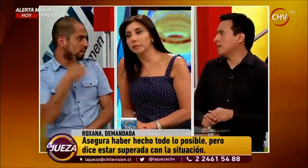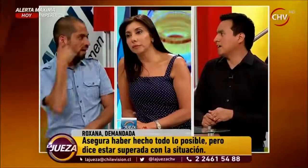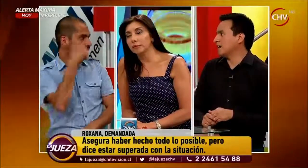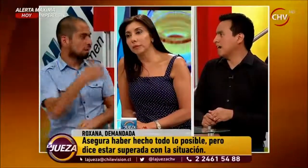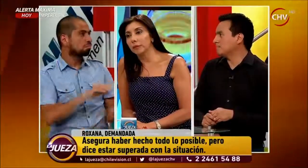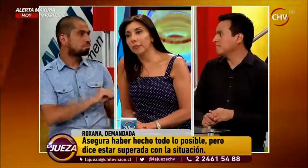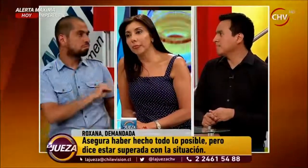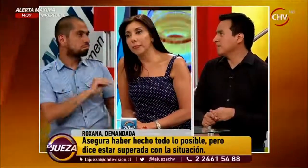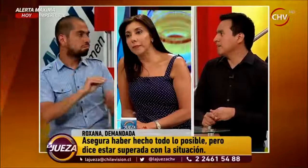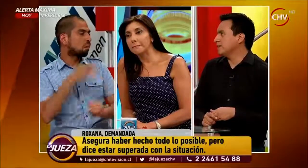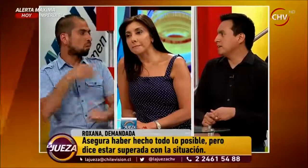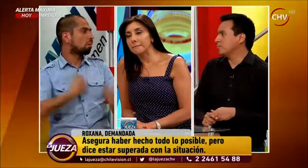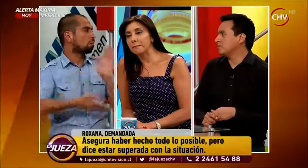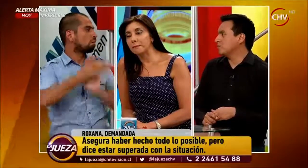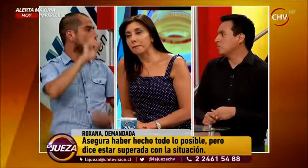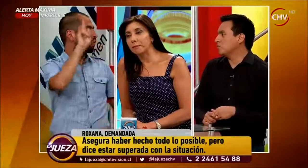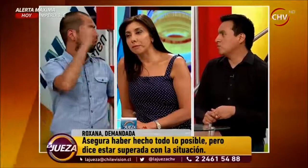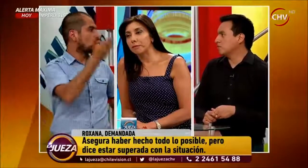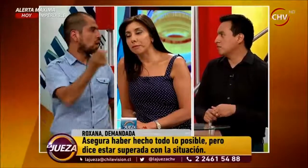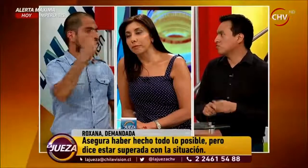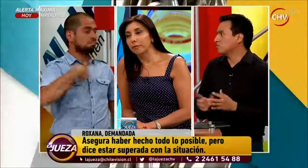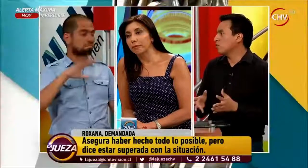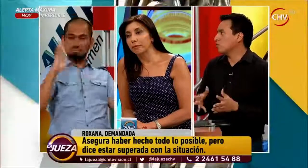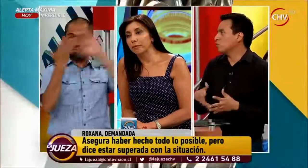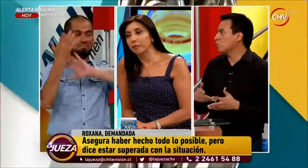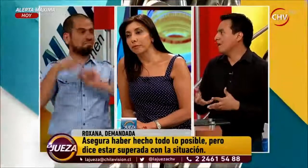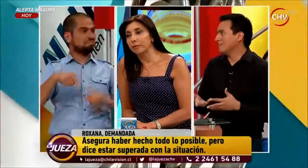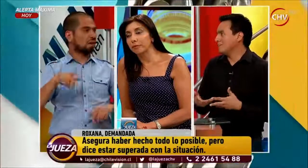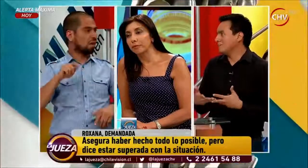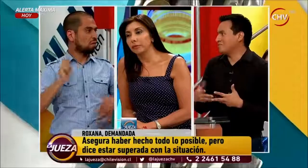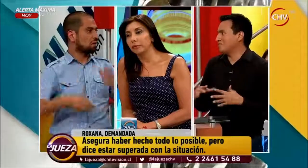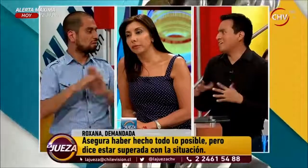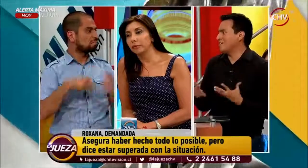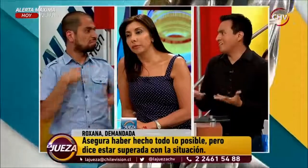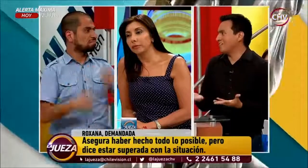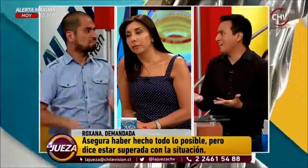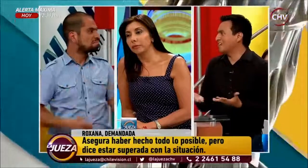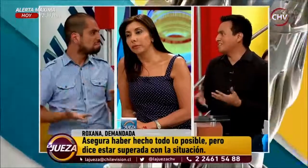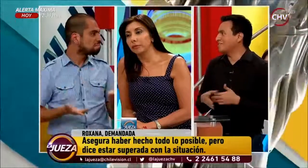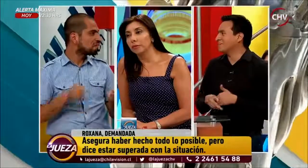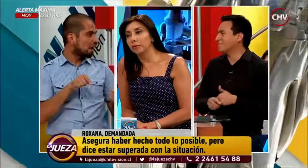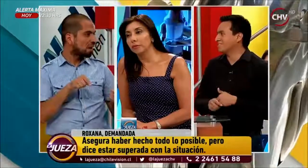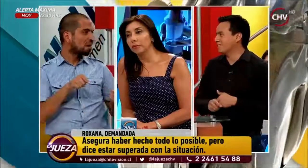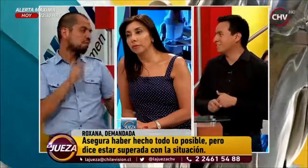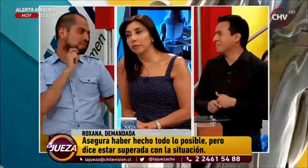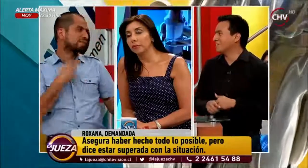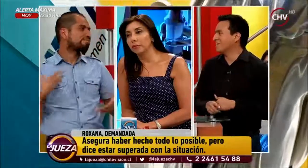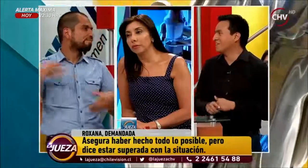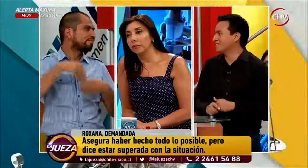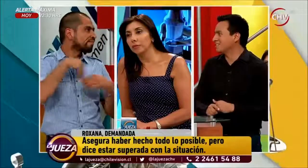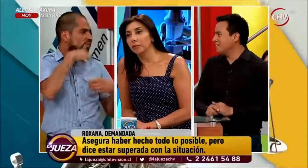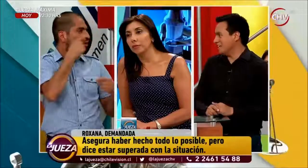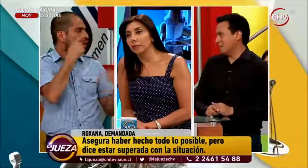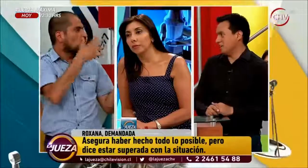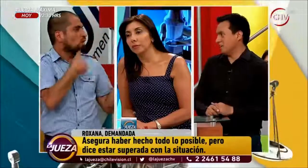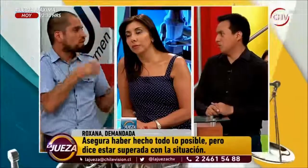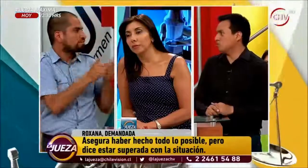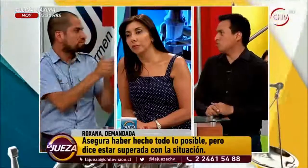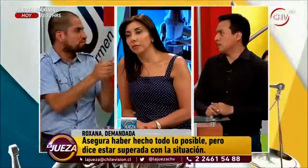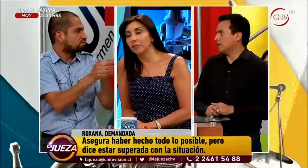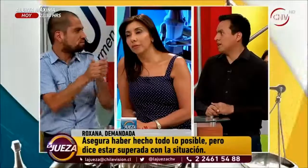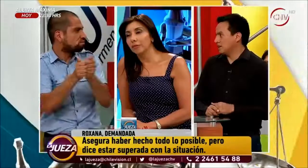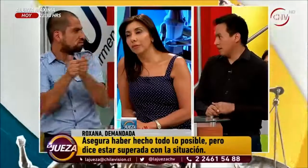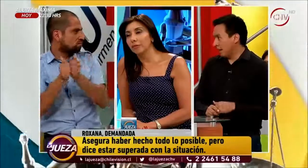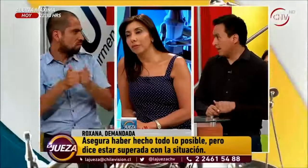CAJ y después no resultó. Resultó, fui a Uruguay y me sorprendí que ya están ahora en este tema contigo, en la jueza. Y bueno, yo quería